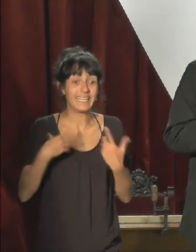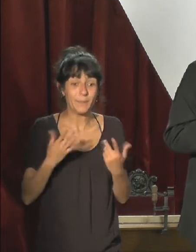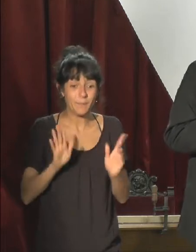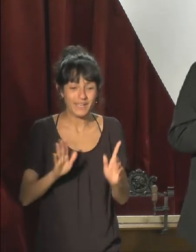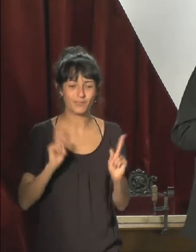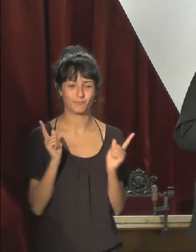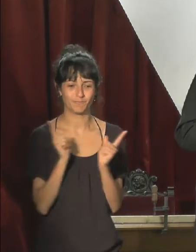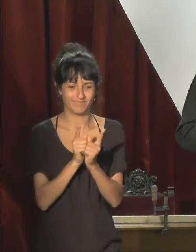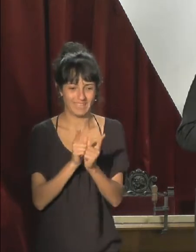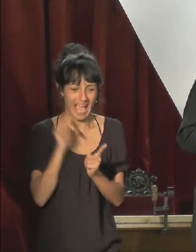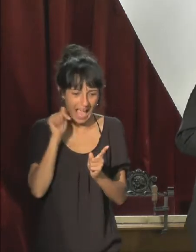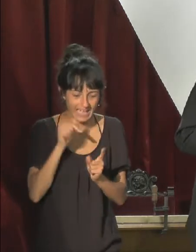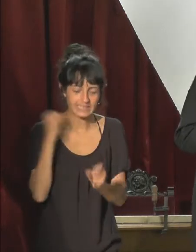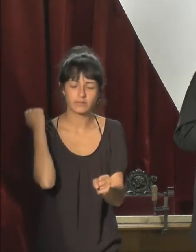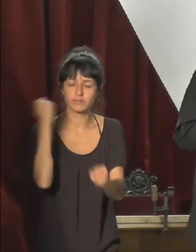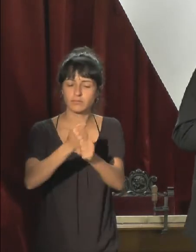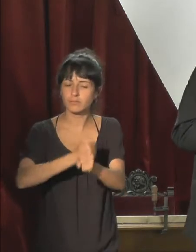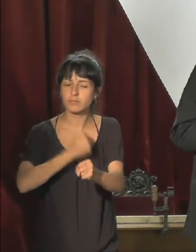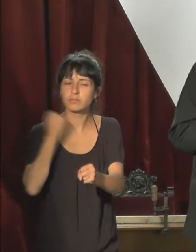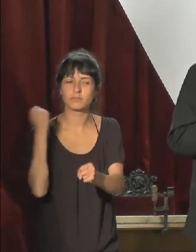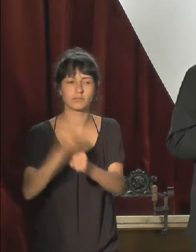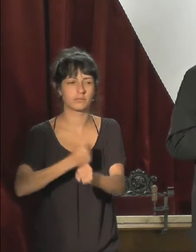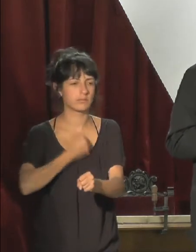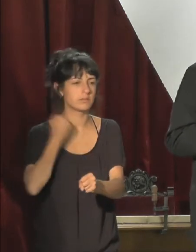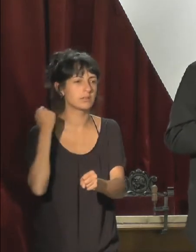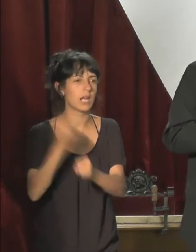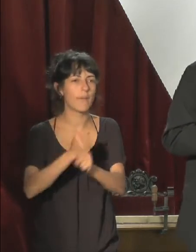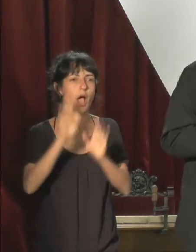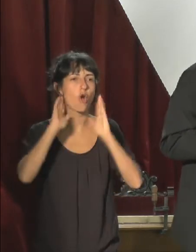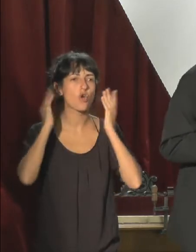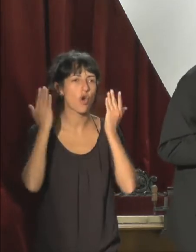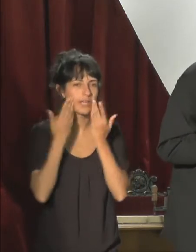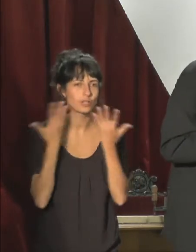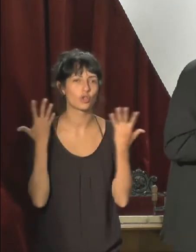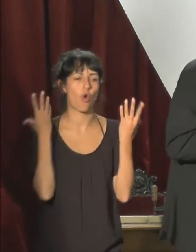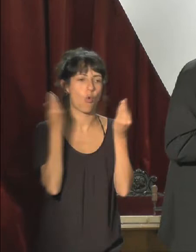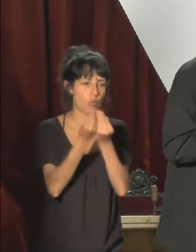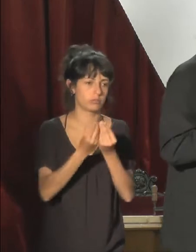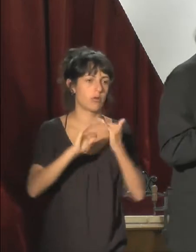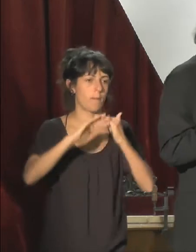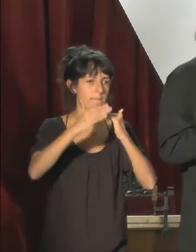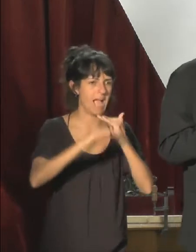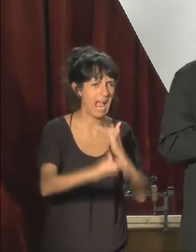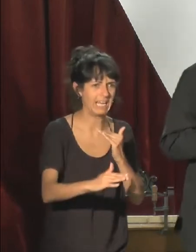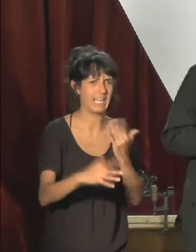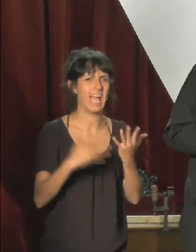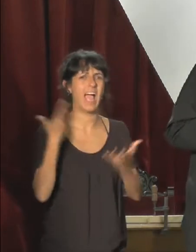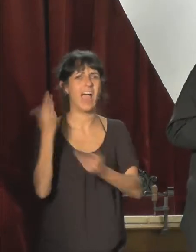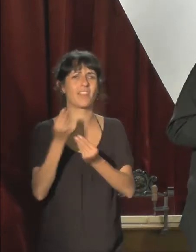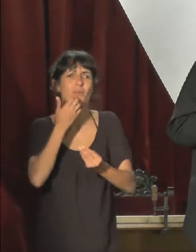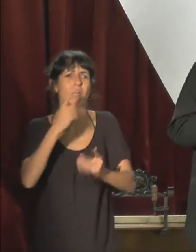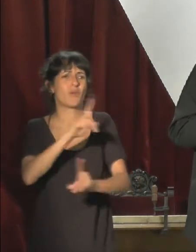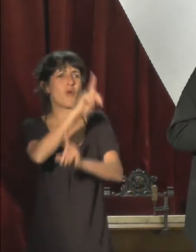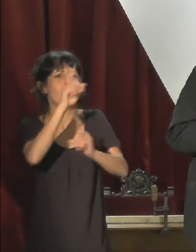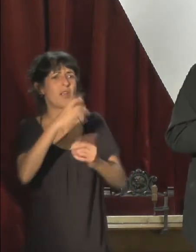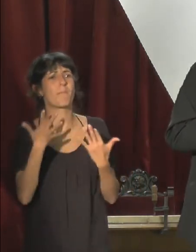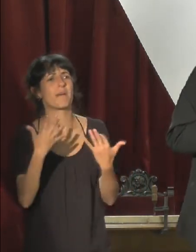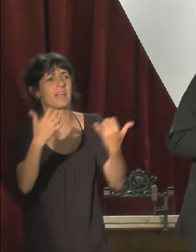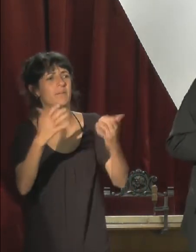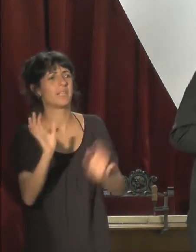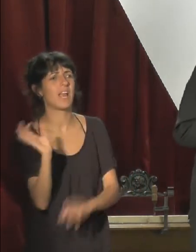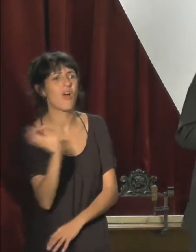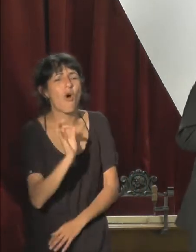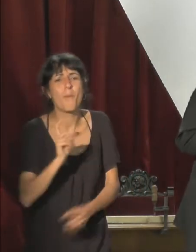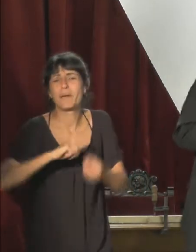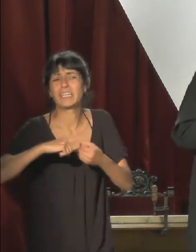tanto no Congreso, en Marea, presentando proposicións non de lei, realizando preguntas parlamentares, participando